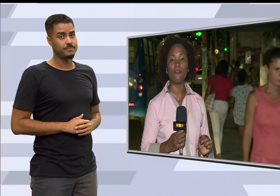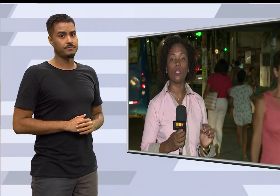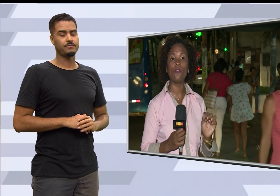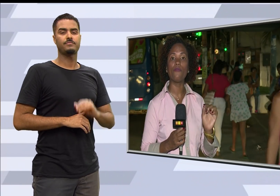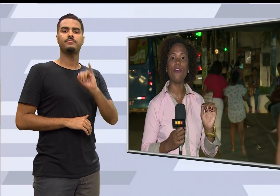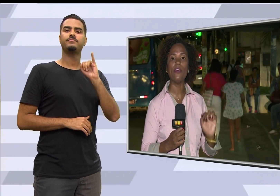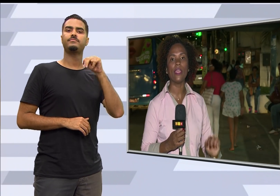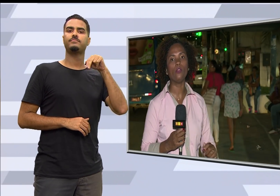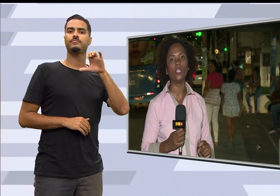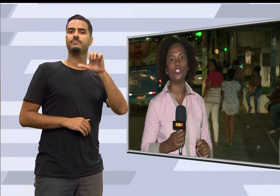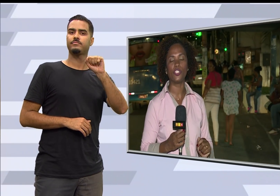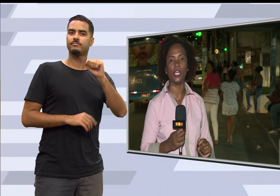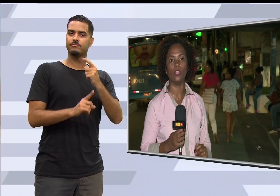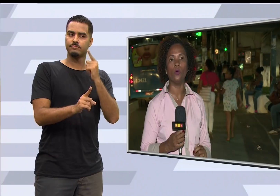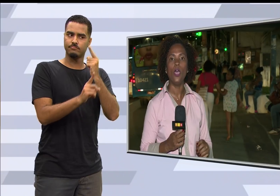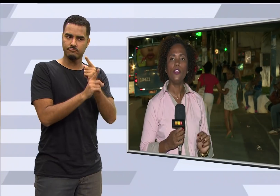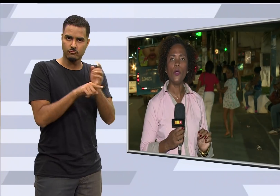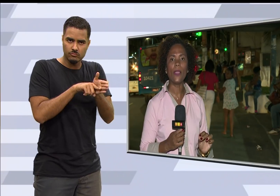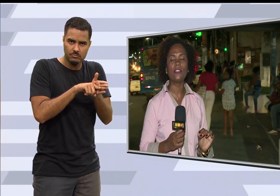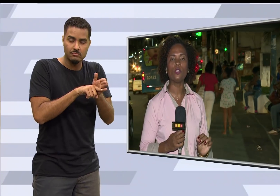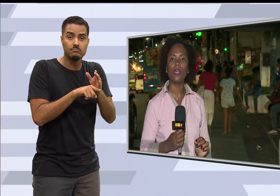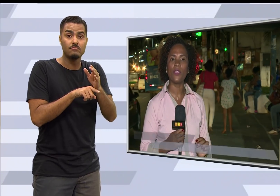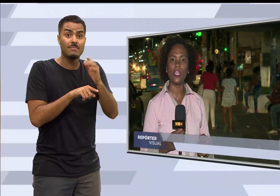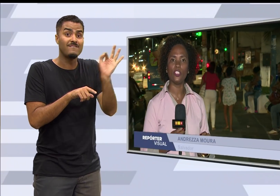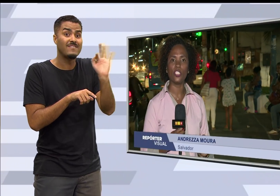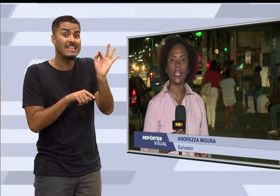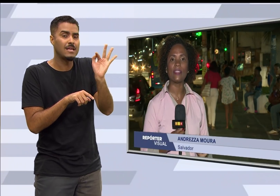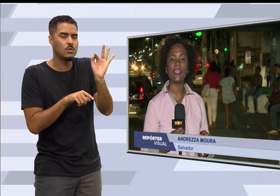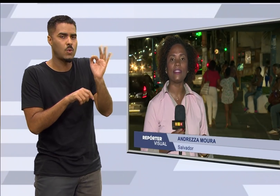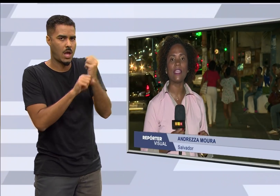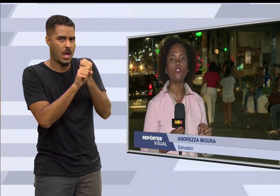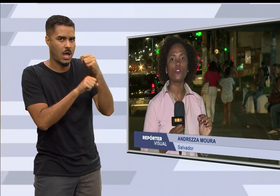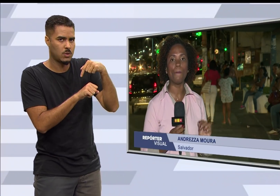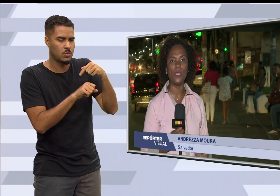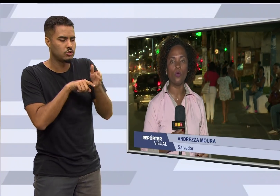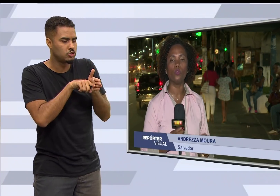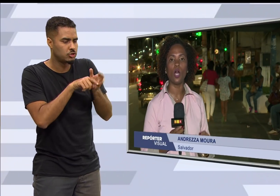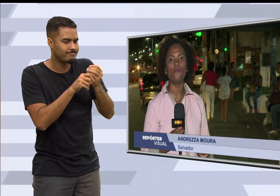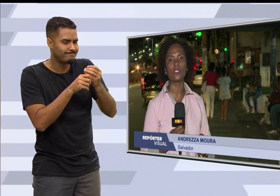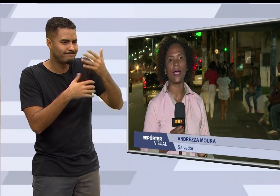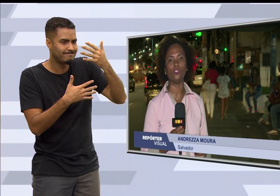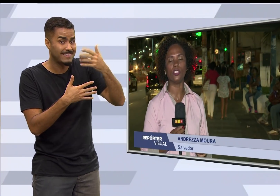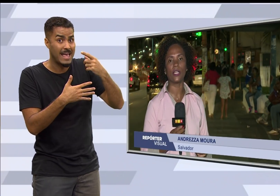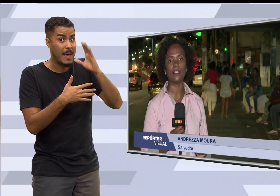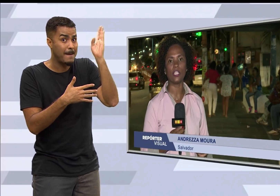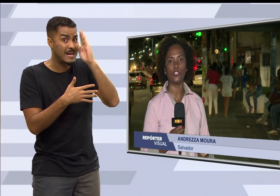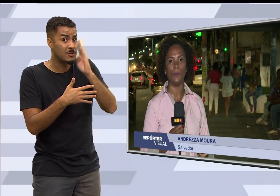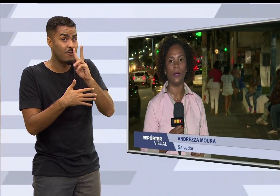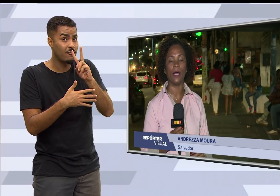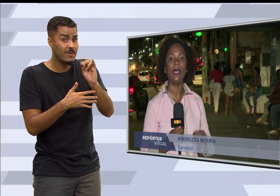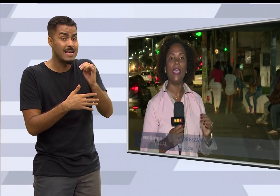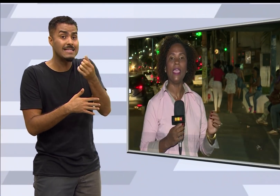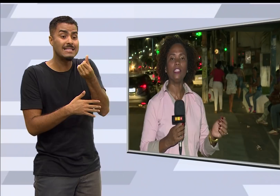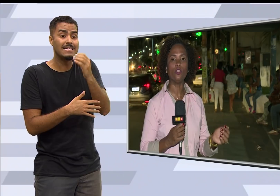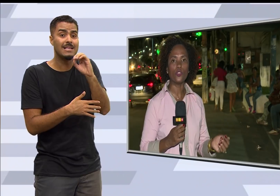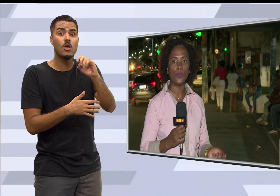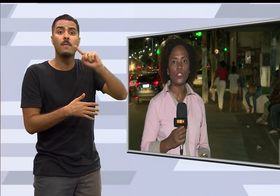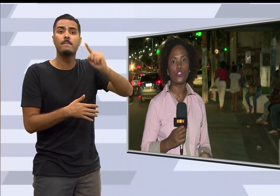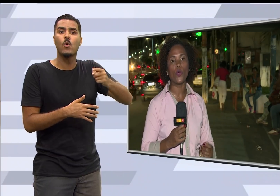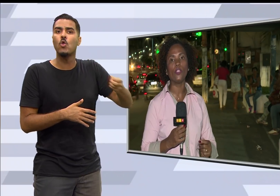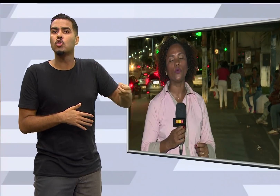Câncer revelou em fevereiro deste ano que o Brasil deve registrar 600 mil novos casos de câncer de mama